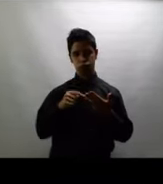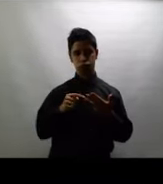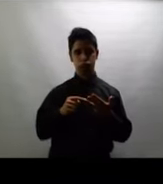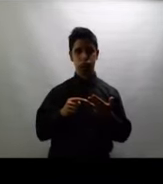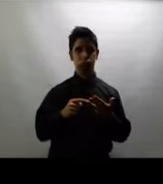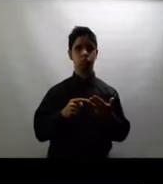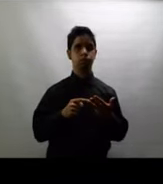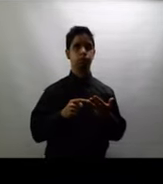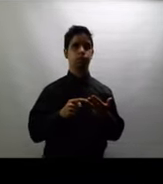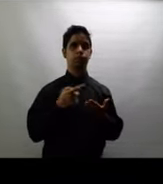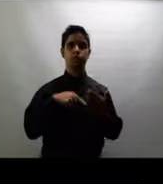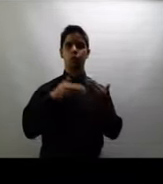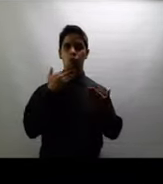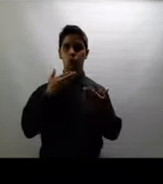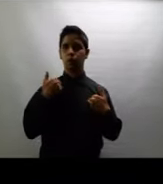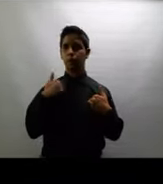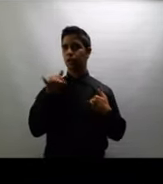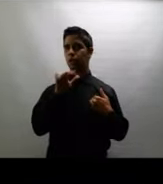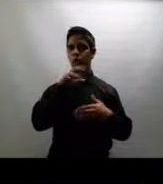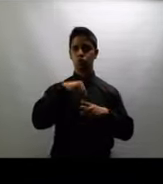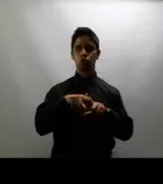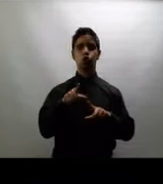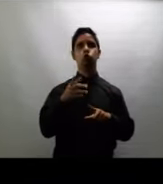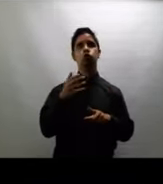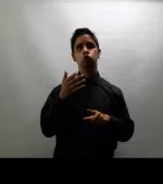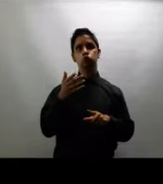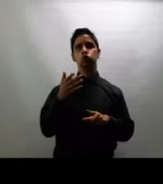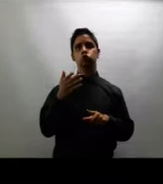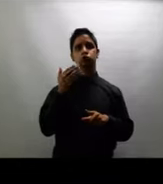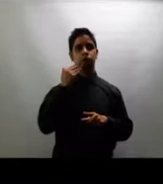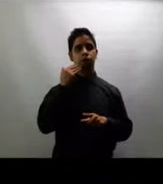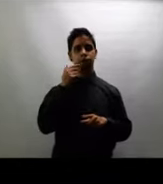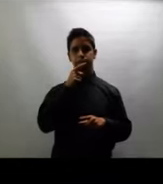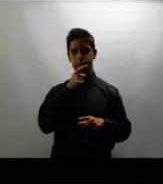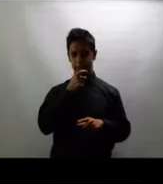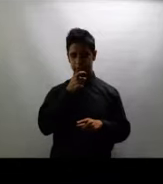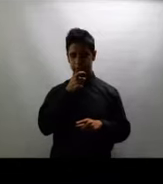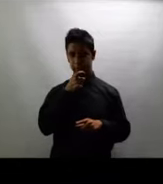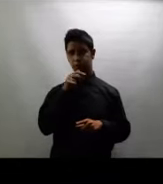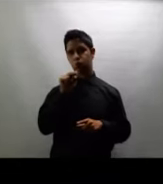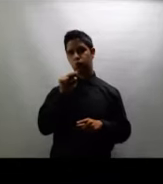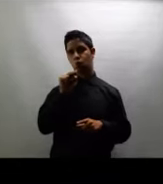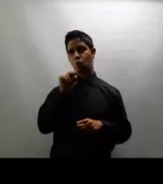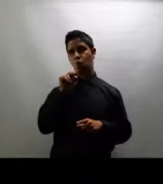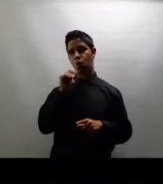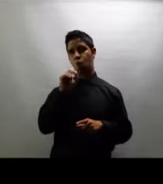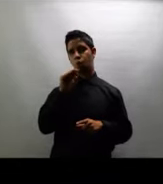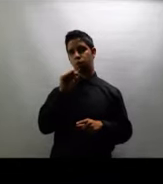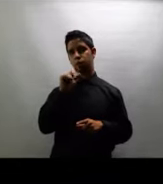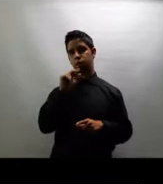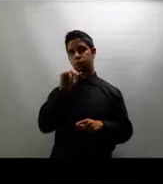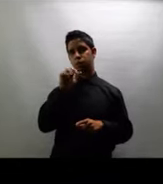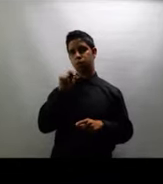qué bueno que tuvimos también la alegría de saber que tenemos la nominación de